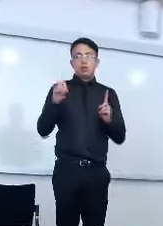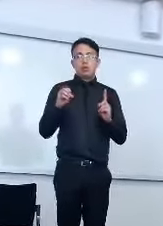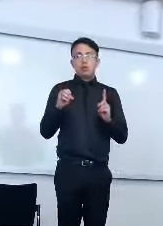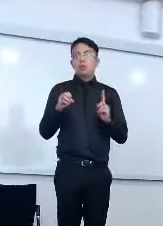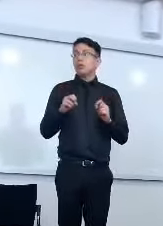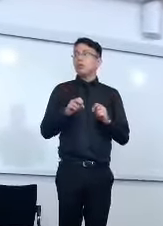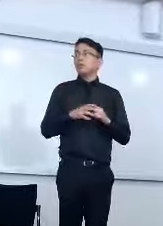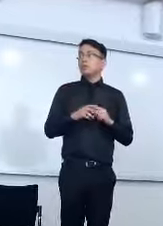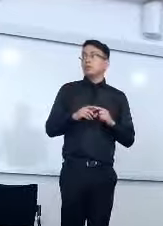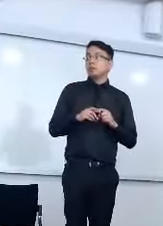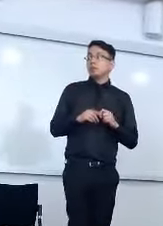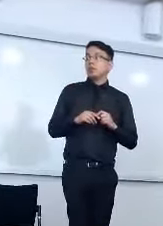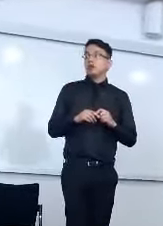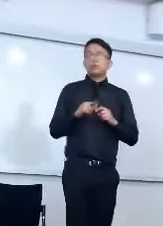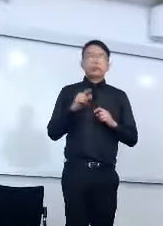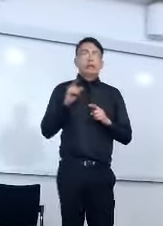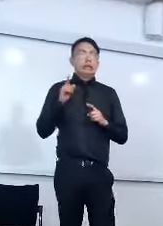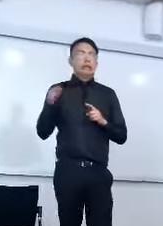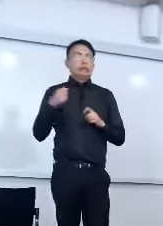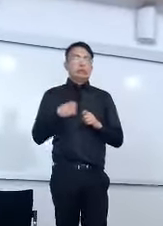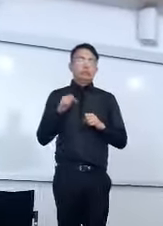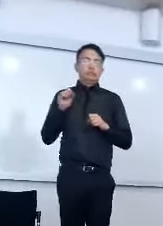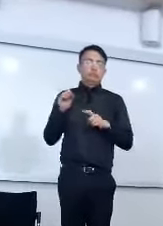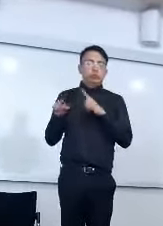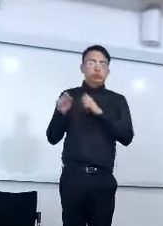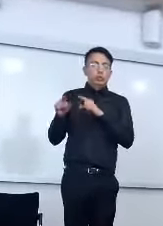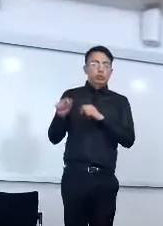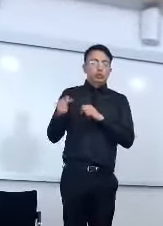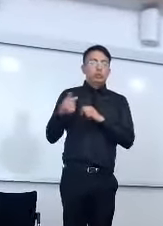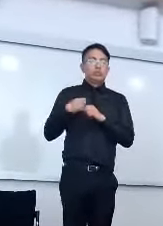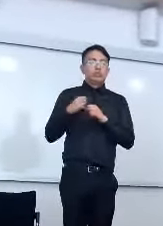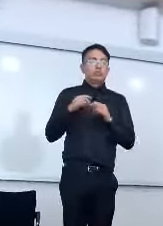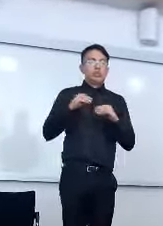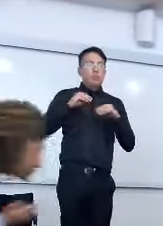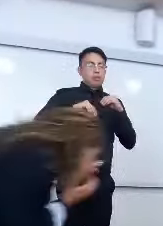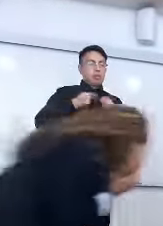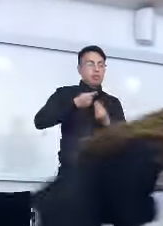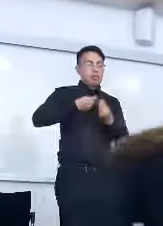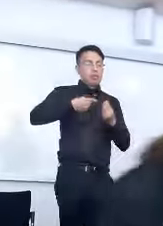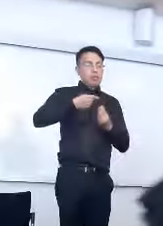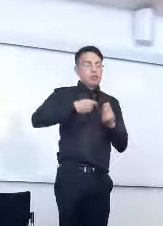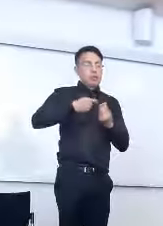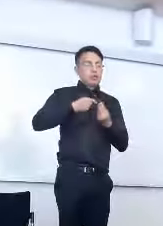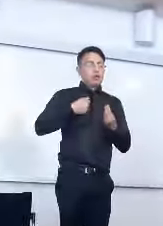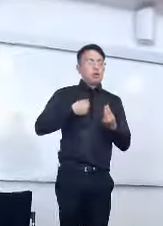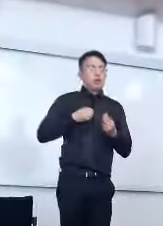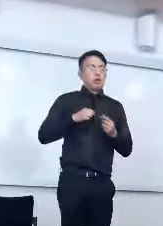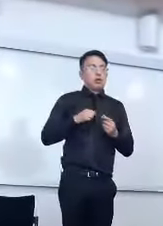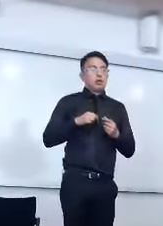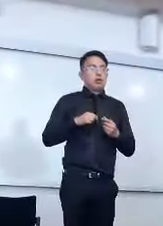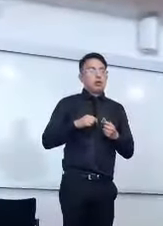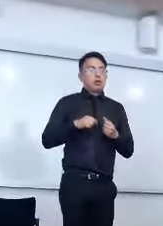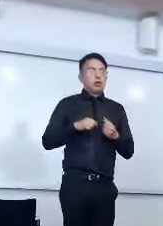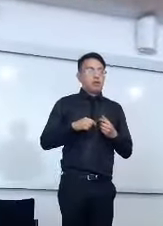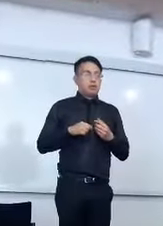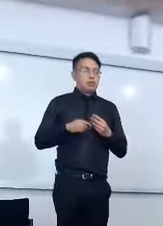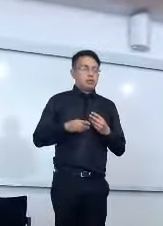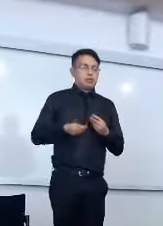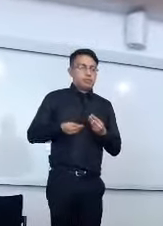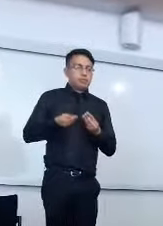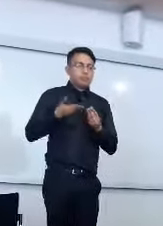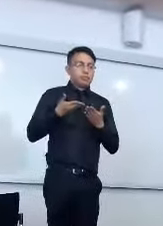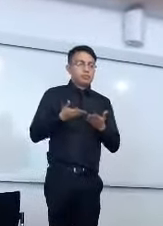Ella fue la consultora o es la consultora para el diseño de la herramienta valoración de apoyos para la toma de decisiones en